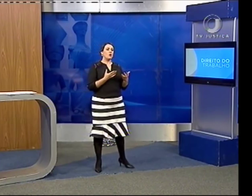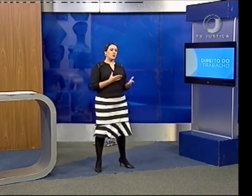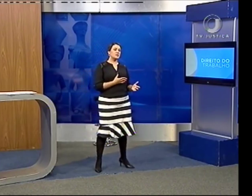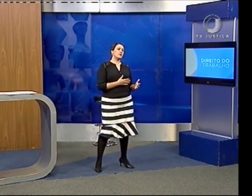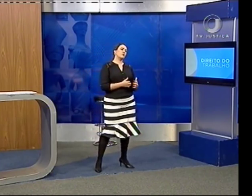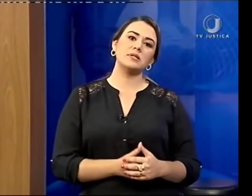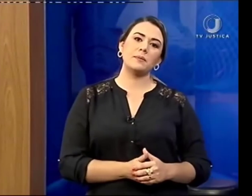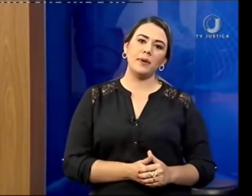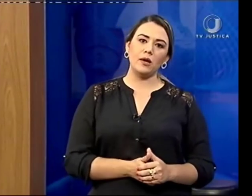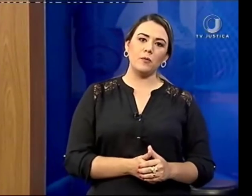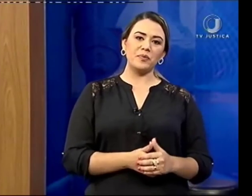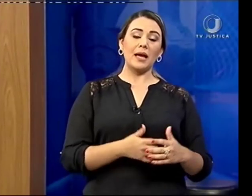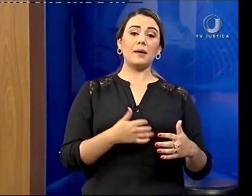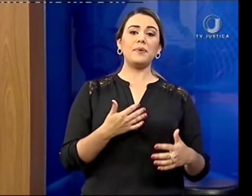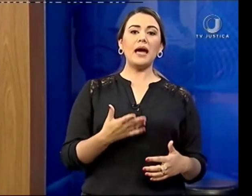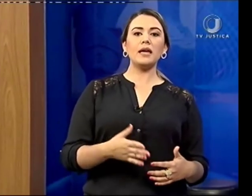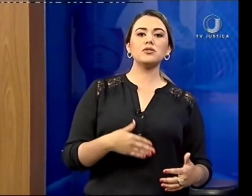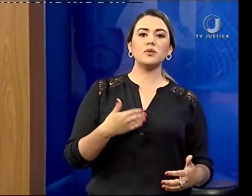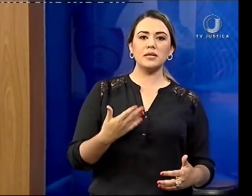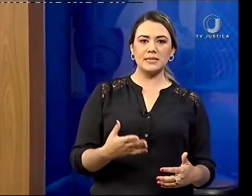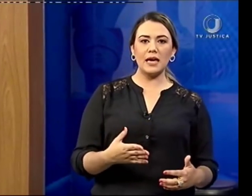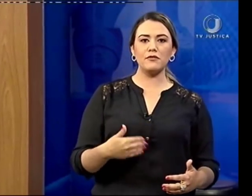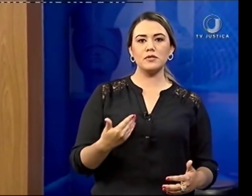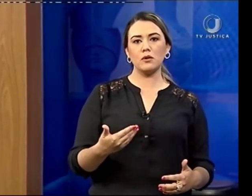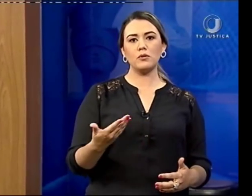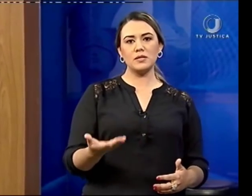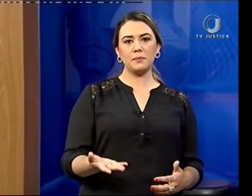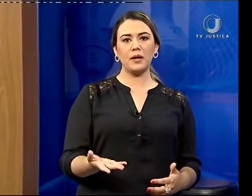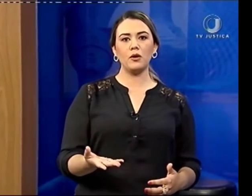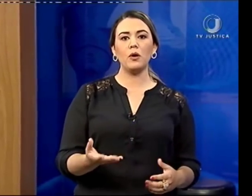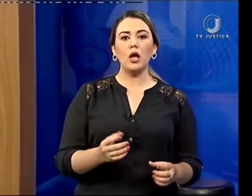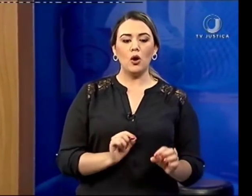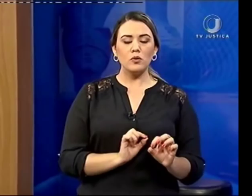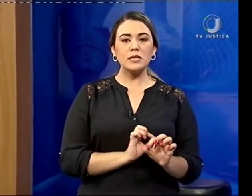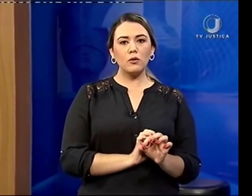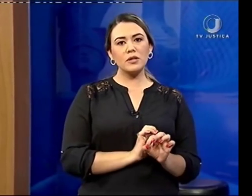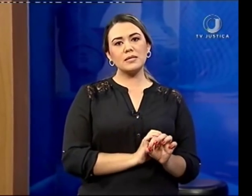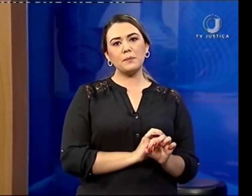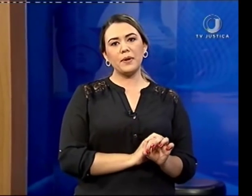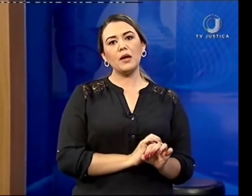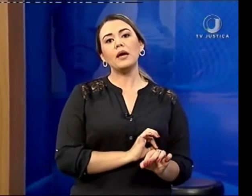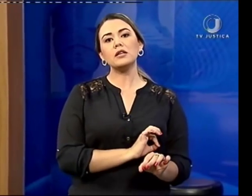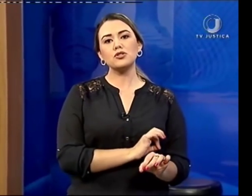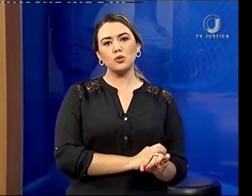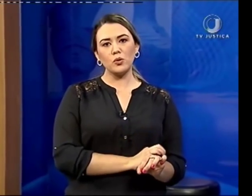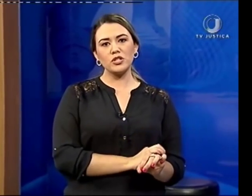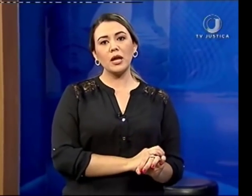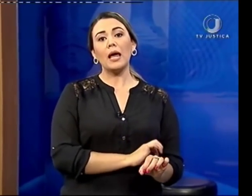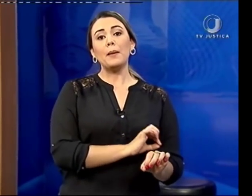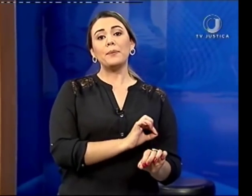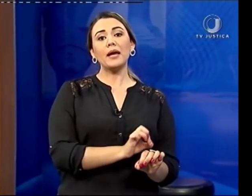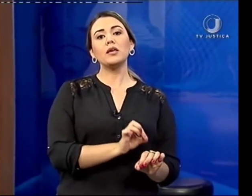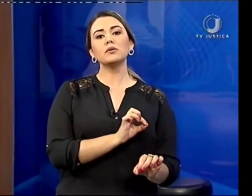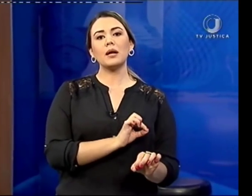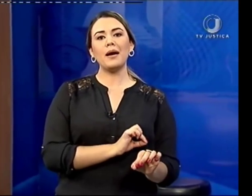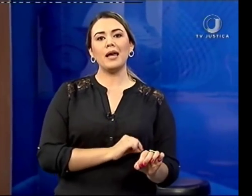O seguro-desemprego. É para isso que serve o seguro-desemprego. O seguro-desemprego, ele surge para que o